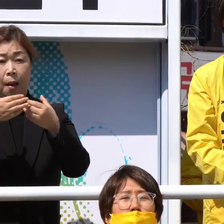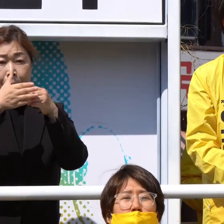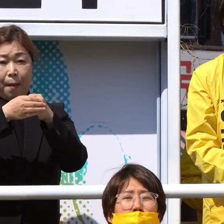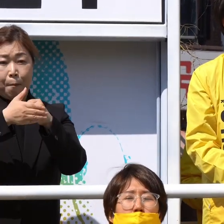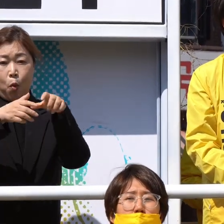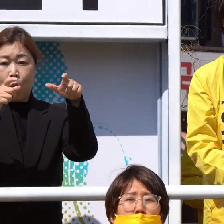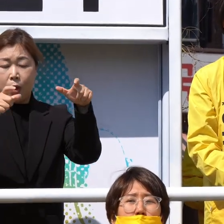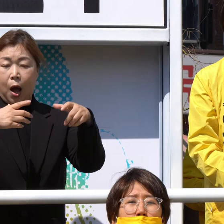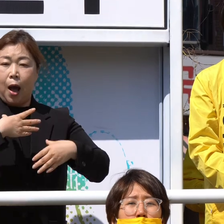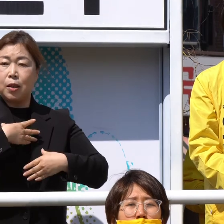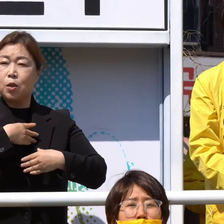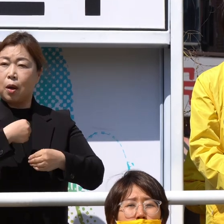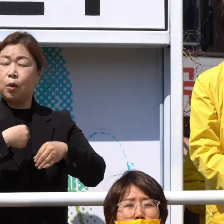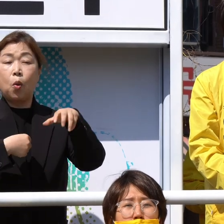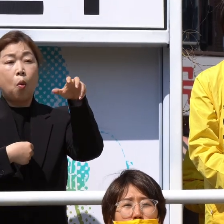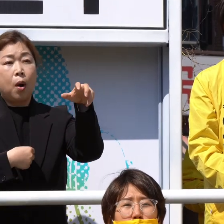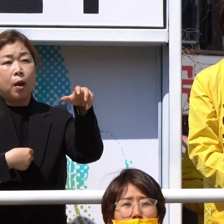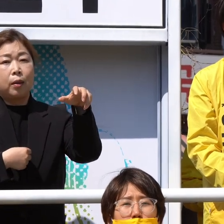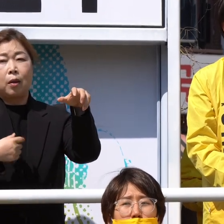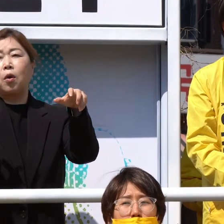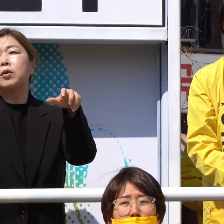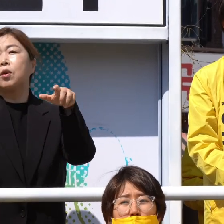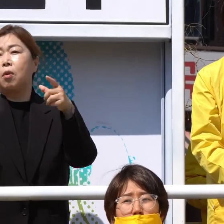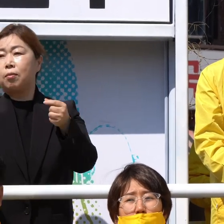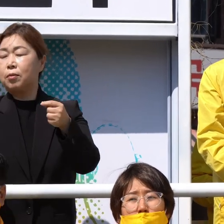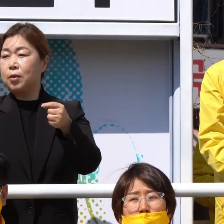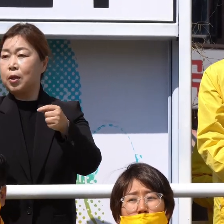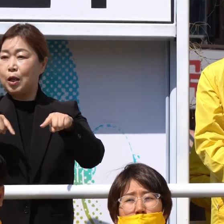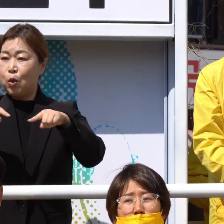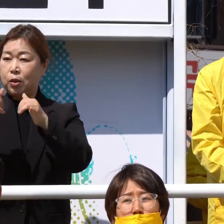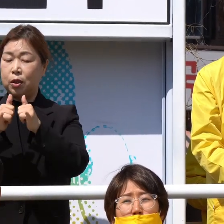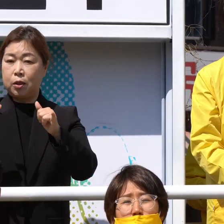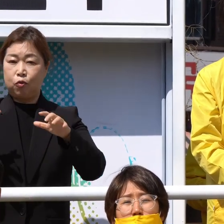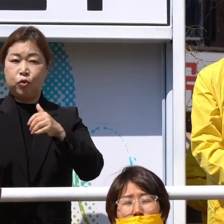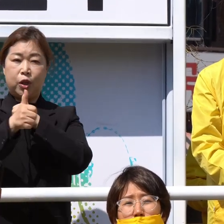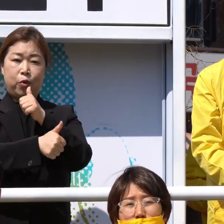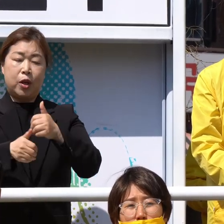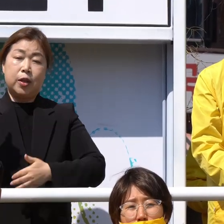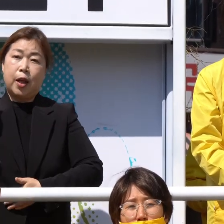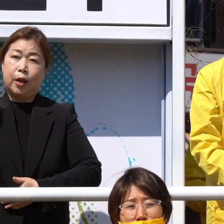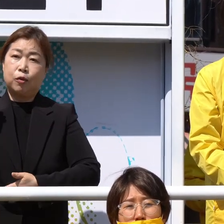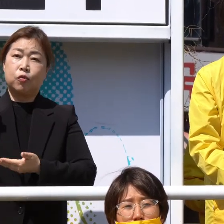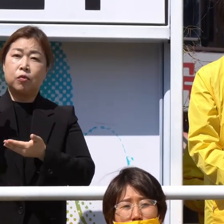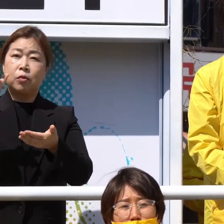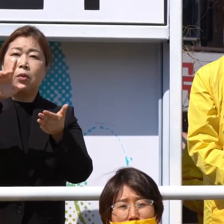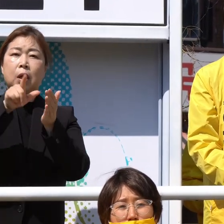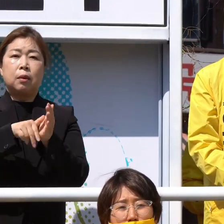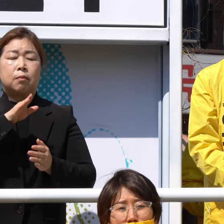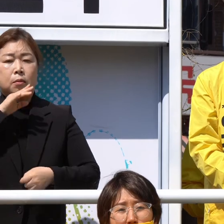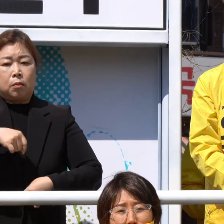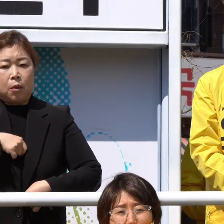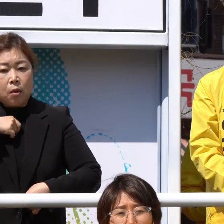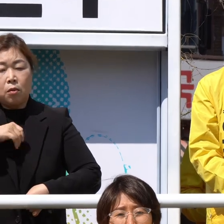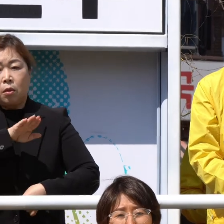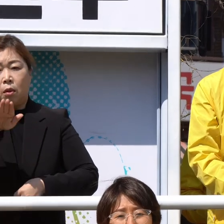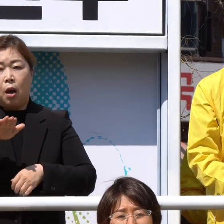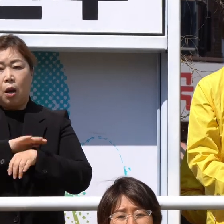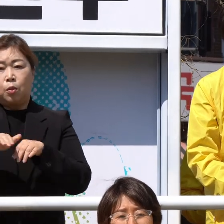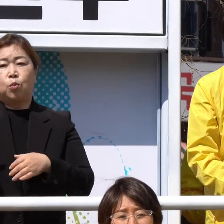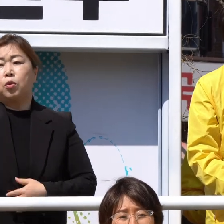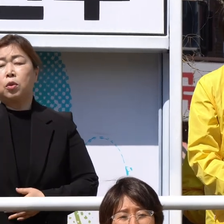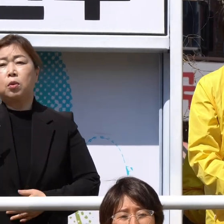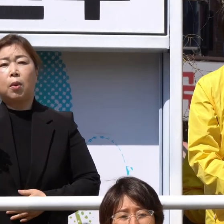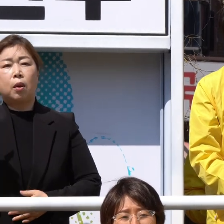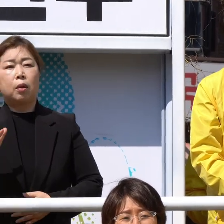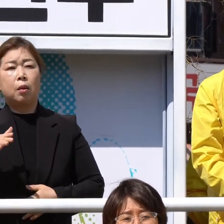굉장히 안전한 공간인 것처럼 정치인들, 국회의원들이 얘기하는데 사실 여러분들이 아실지